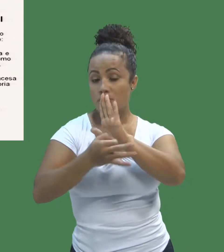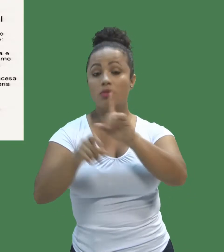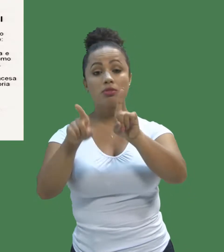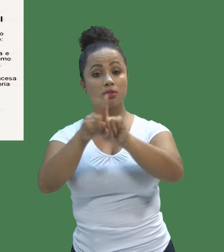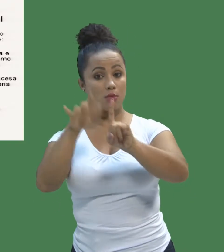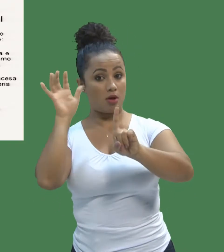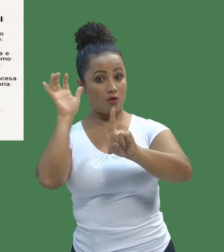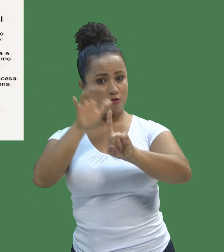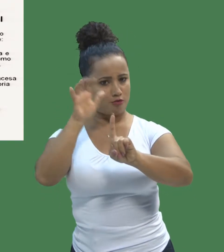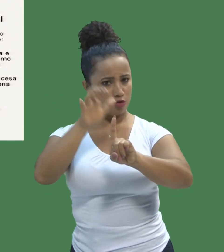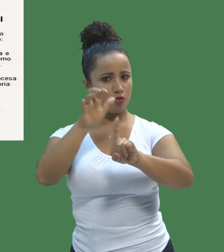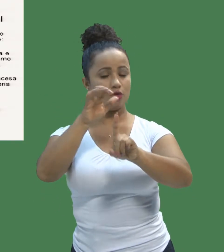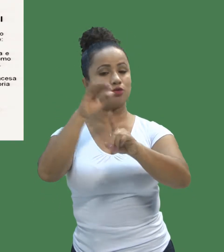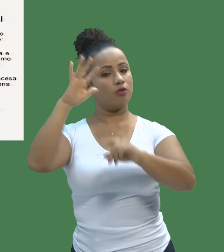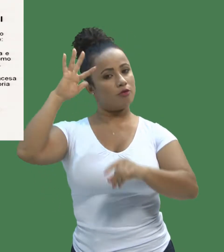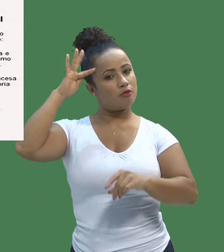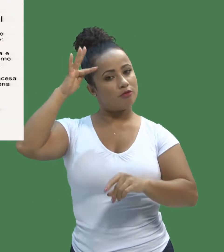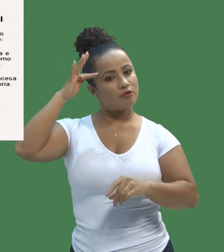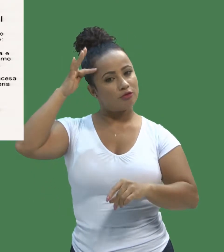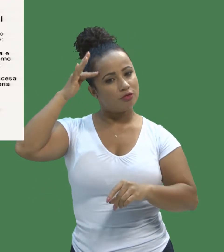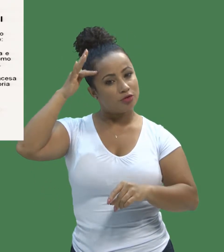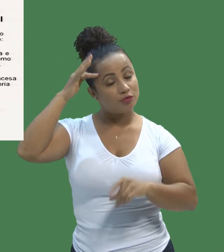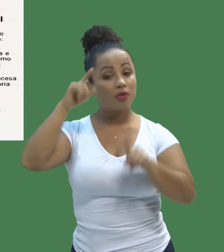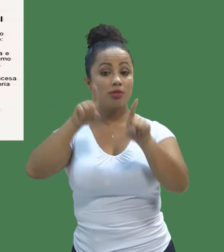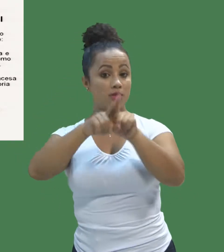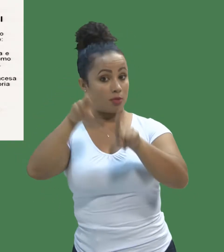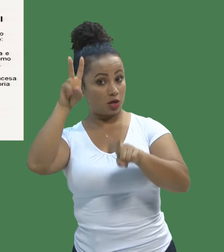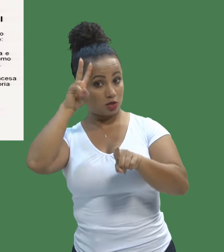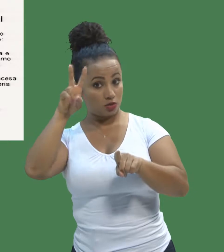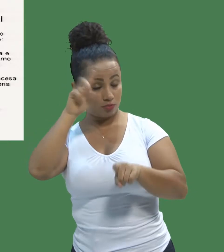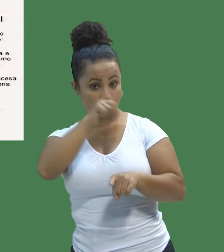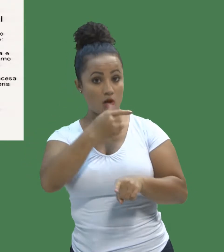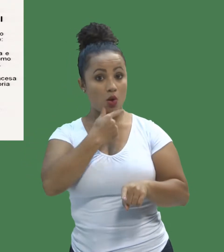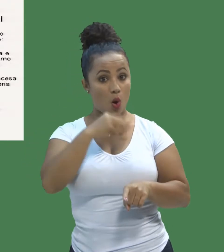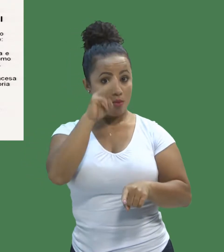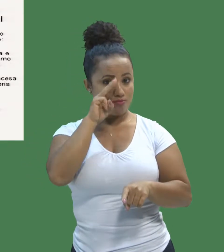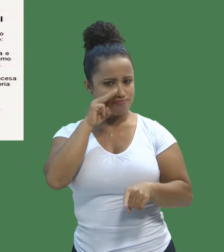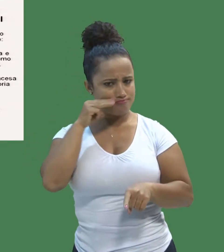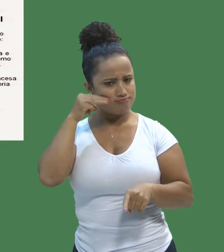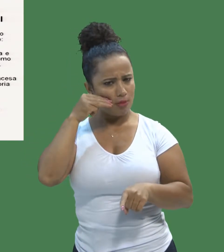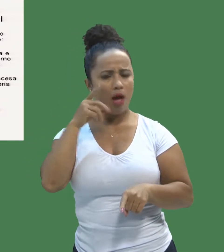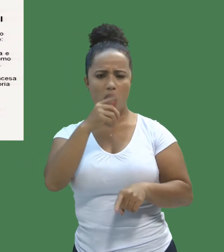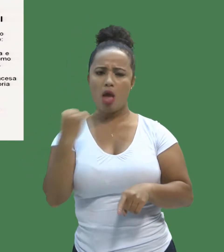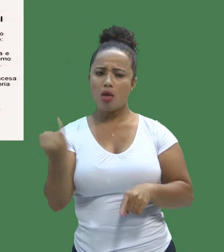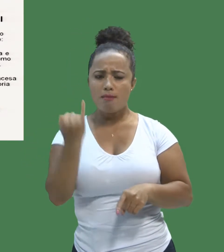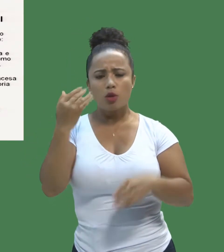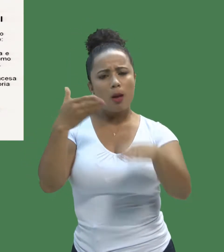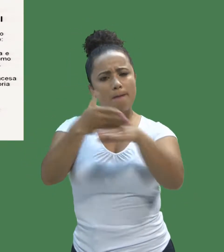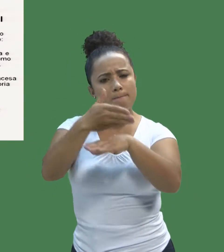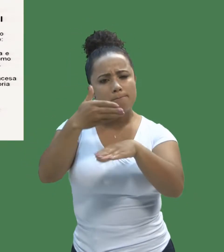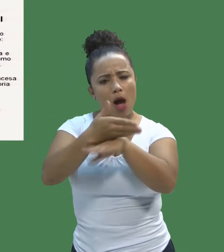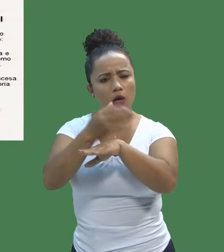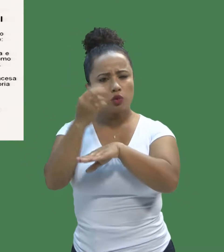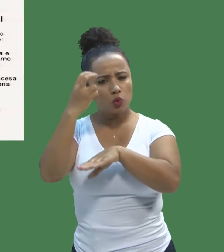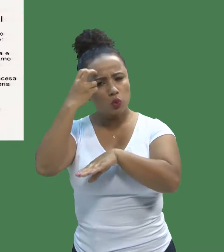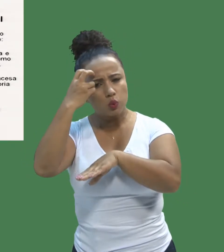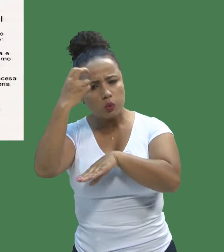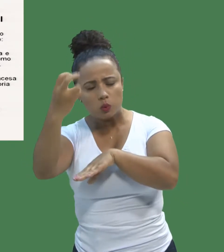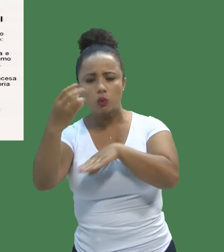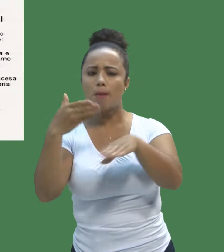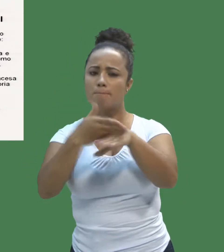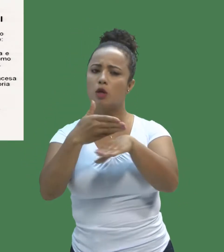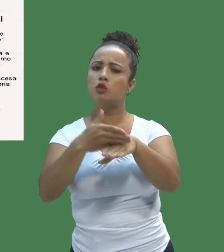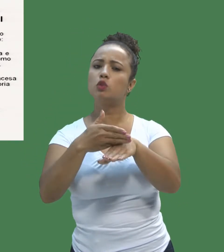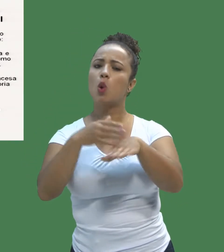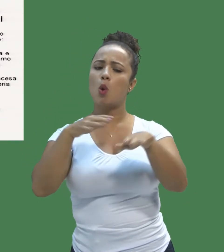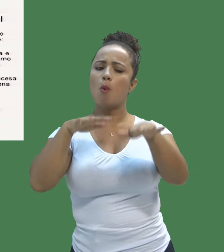como intelectual e como revolucionário no movimento operário, no caso da Revolução Russa.